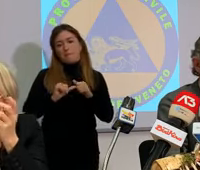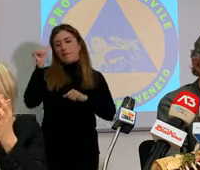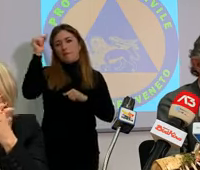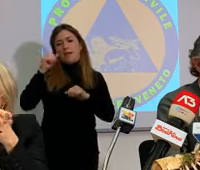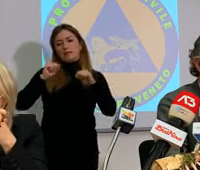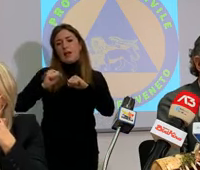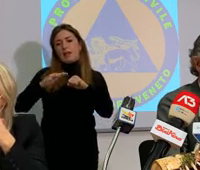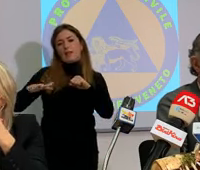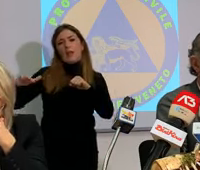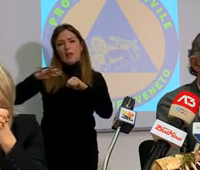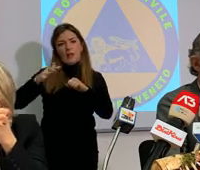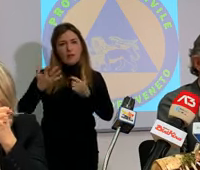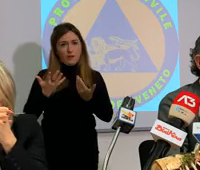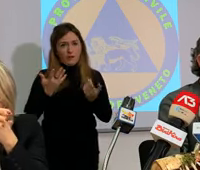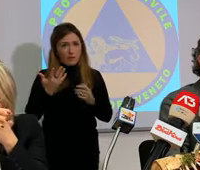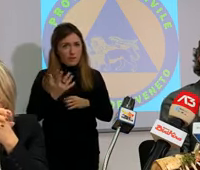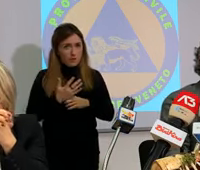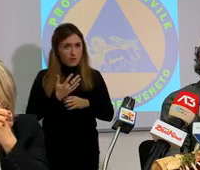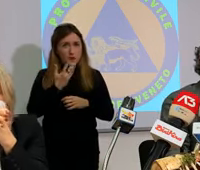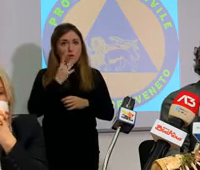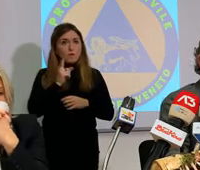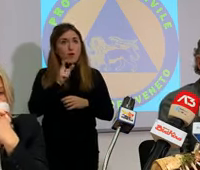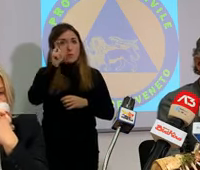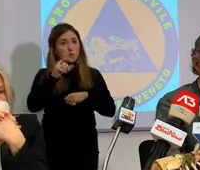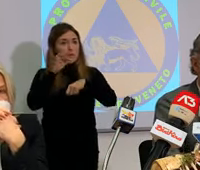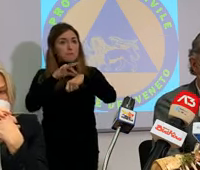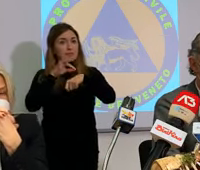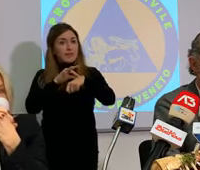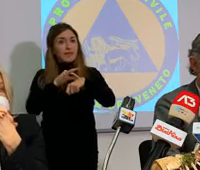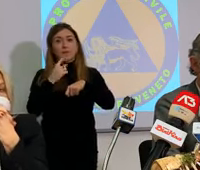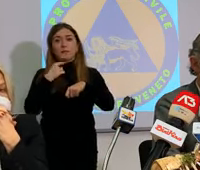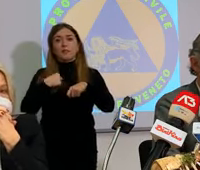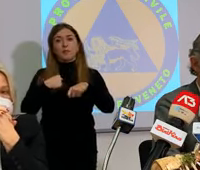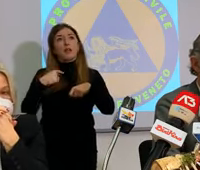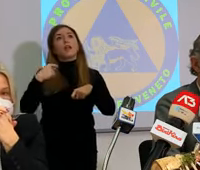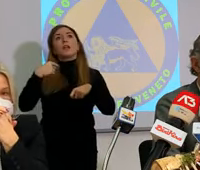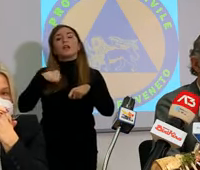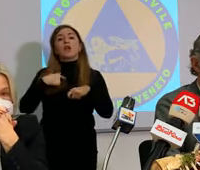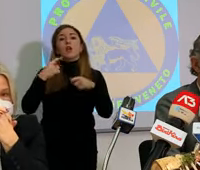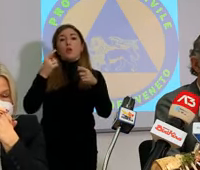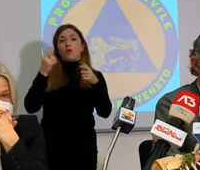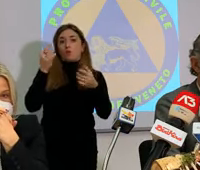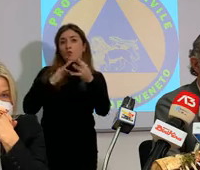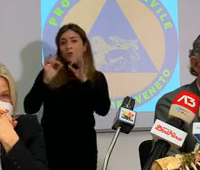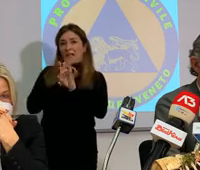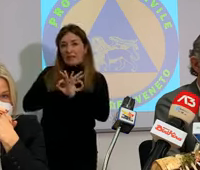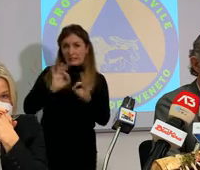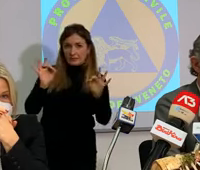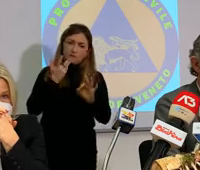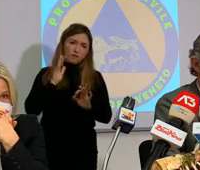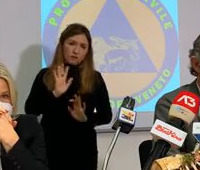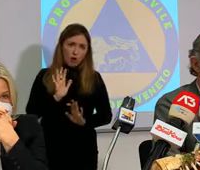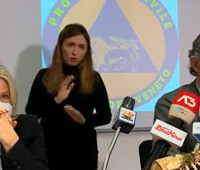perché non voglio ritrovarmi davanti un paziente che mi dice che non è stato curato marchiori